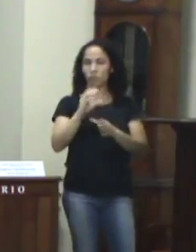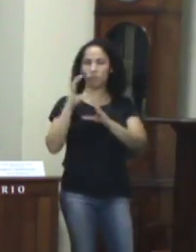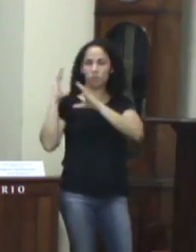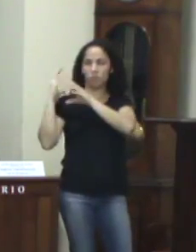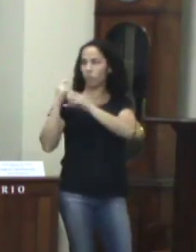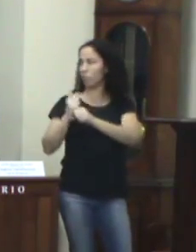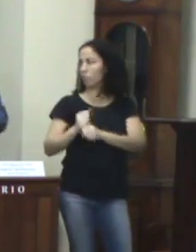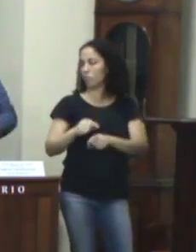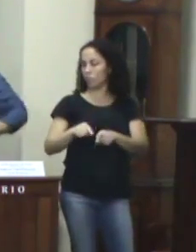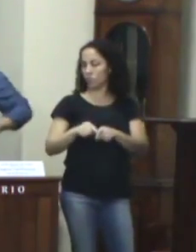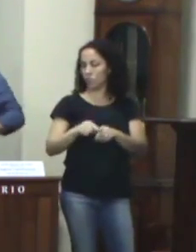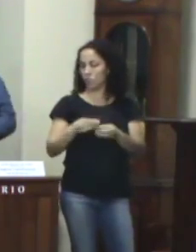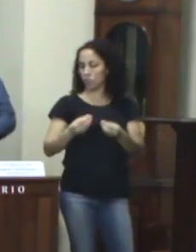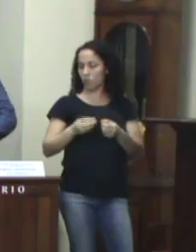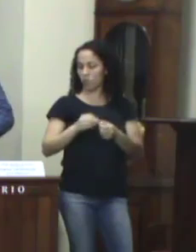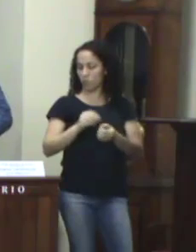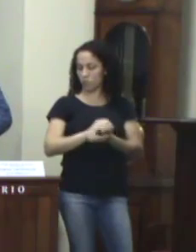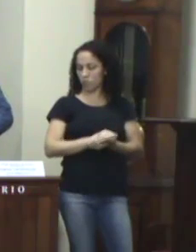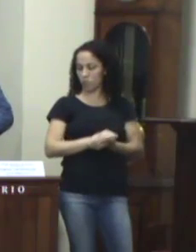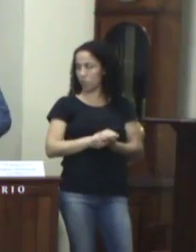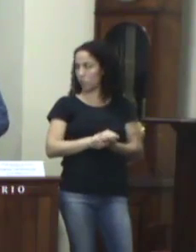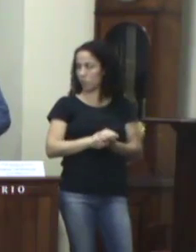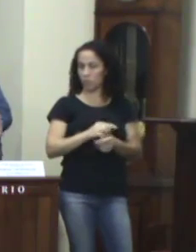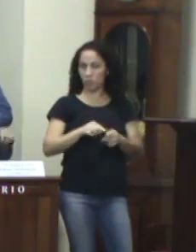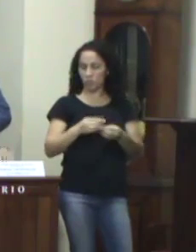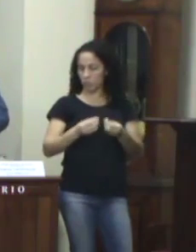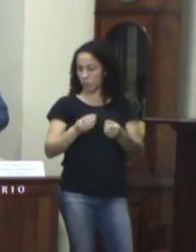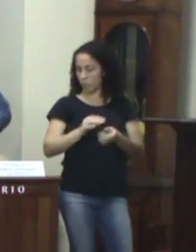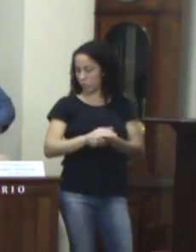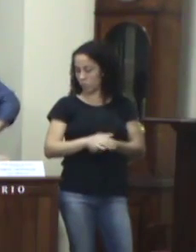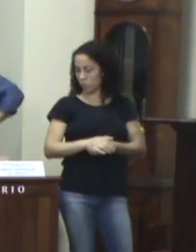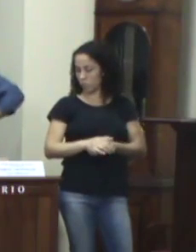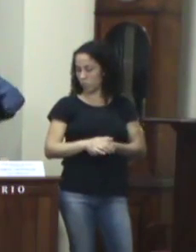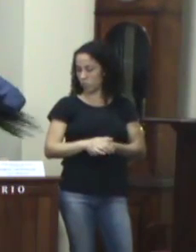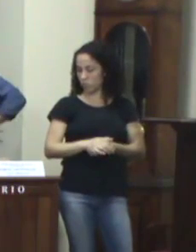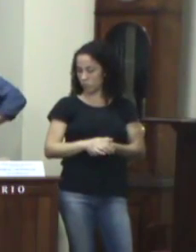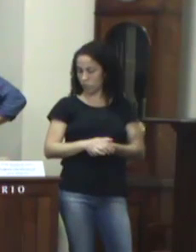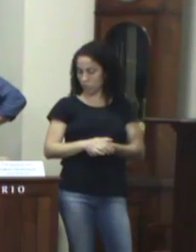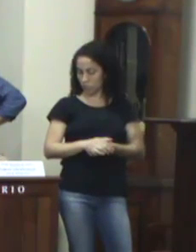da União em 2018.